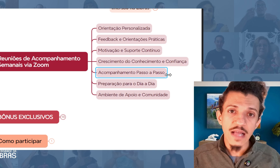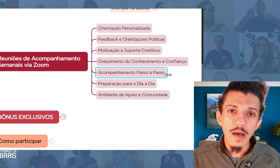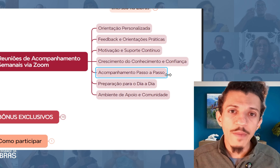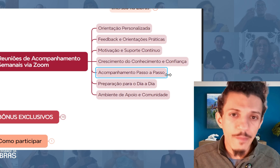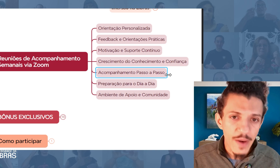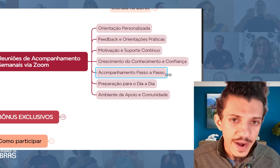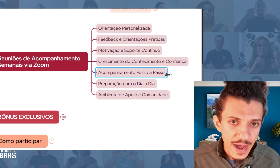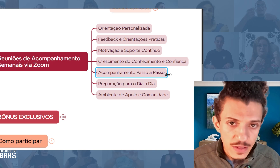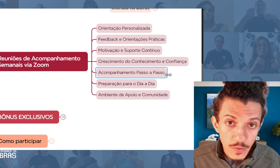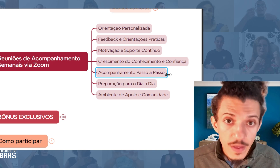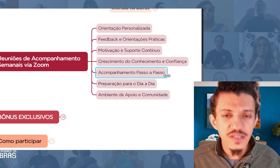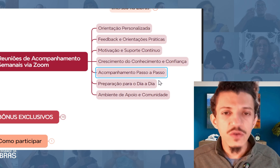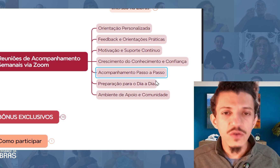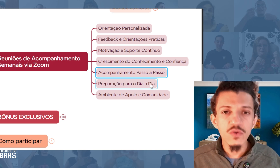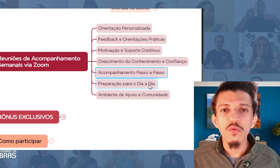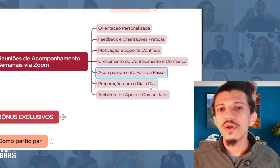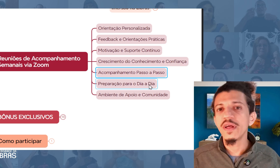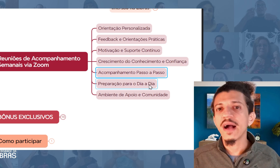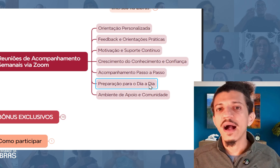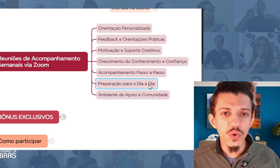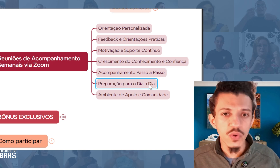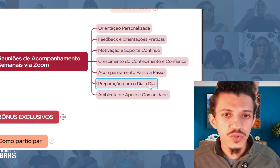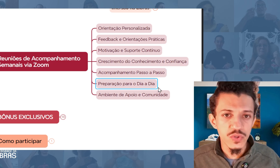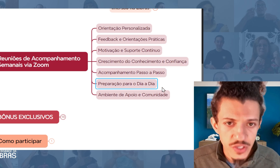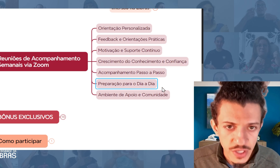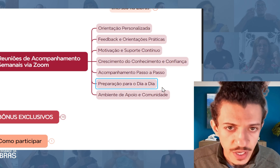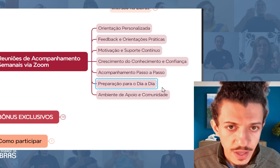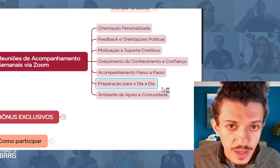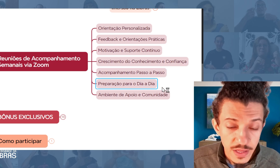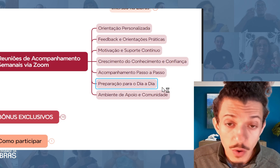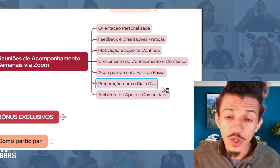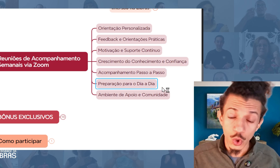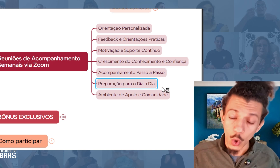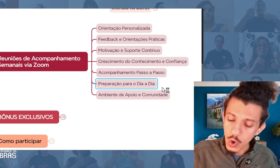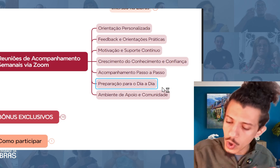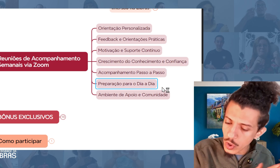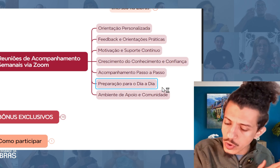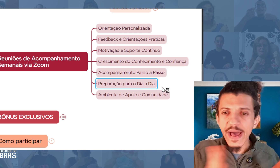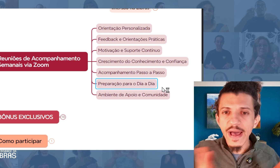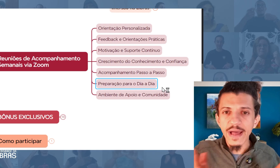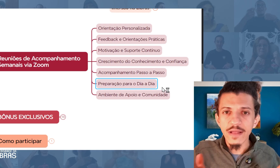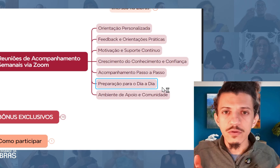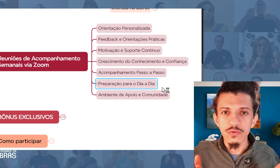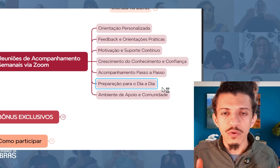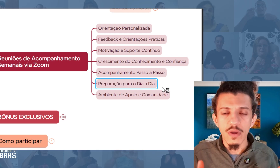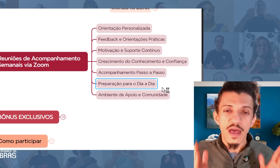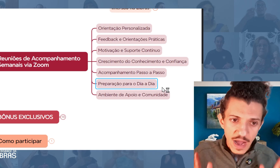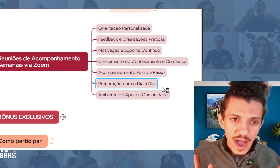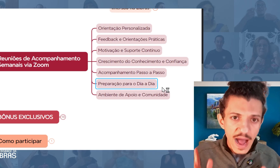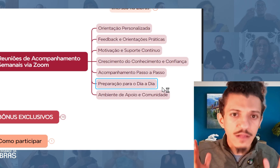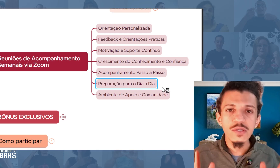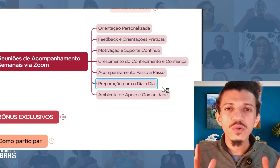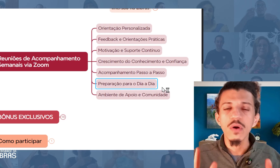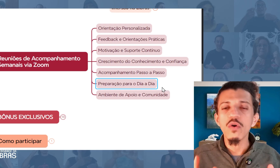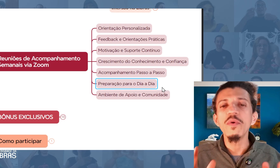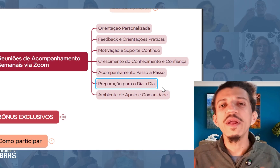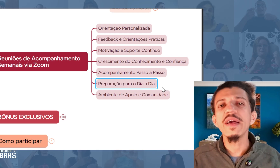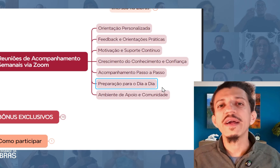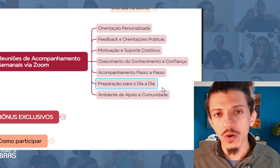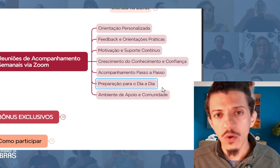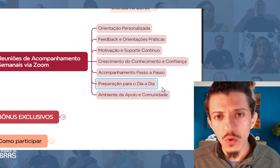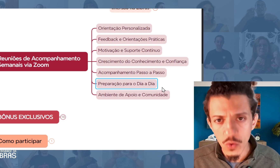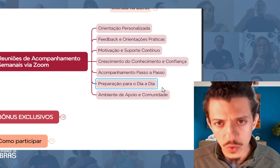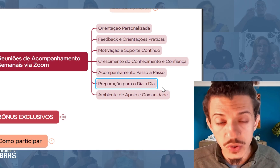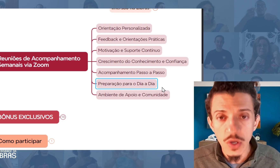estar preparado para se comunicar com surdos no dia a dia. Então aqui todo o método é focado na sua comunicação